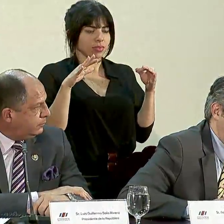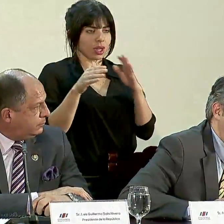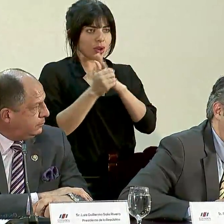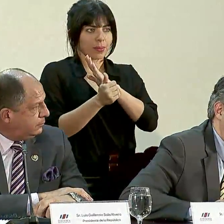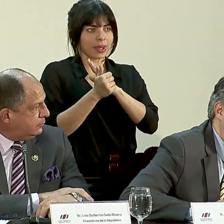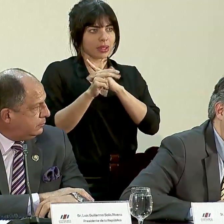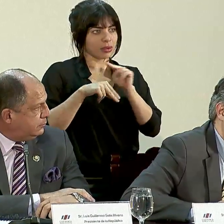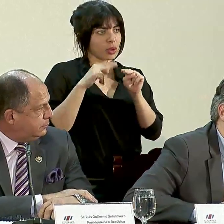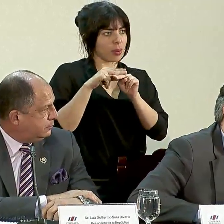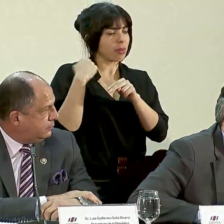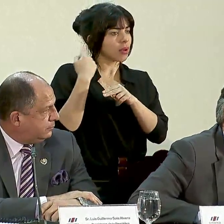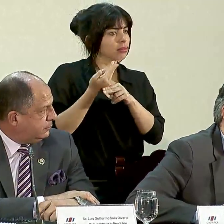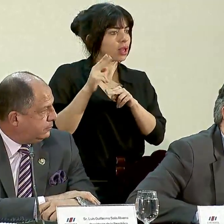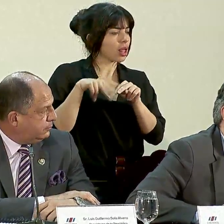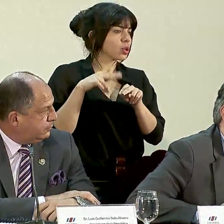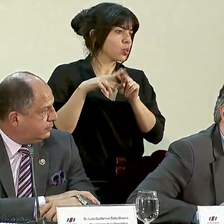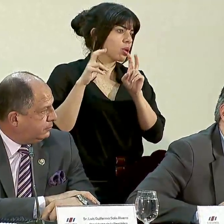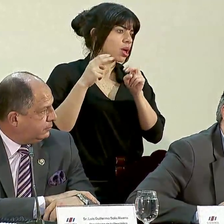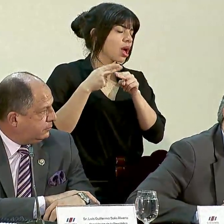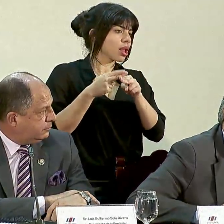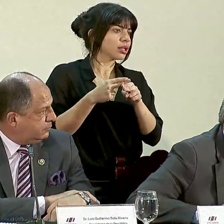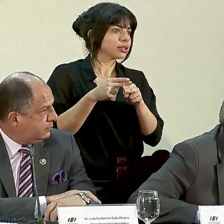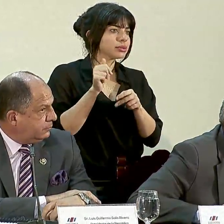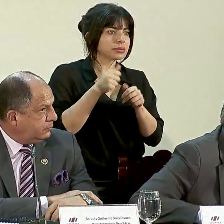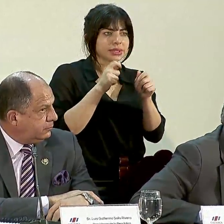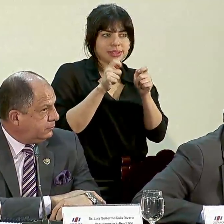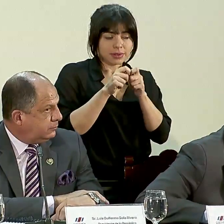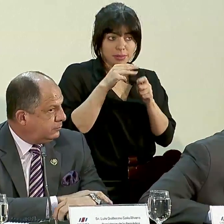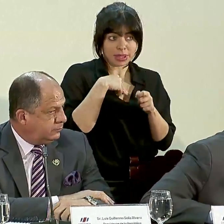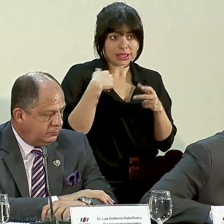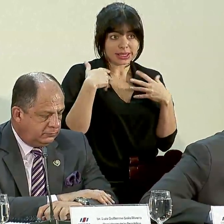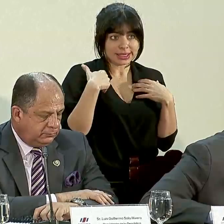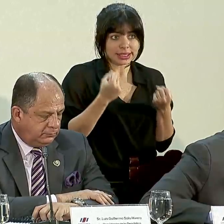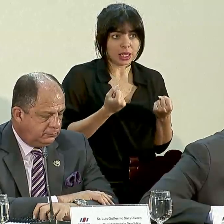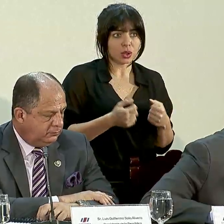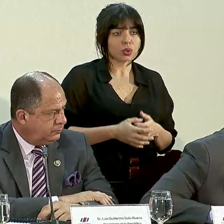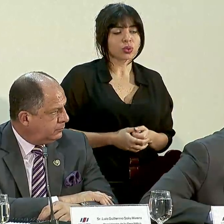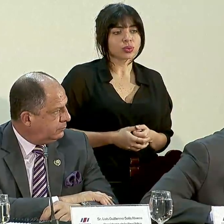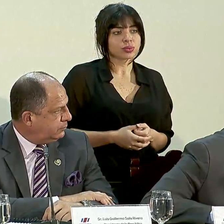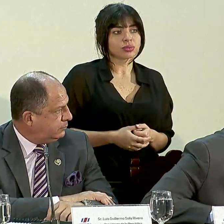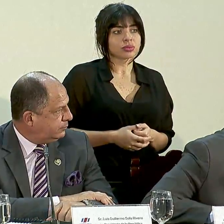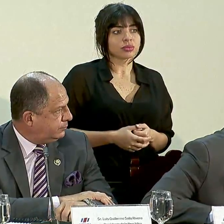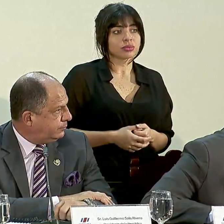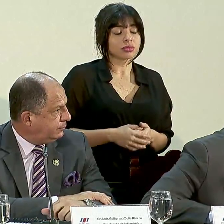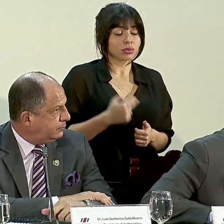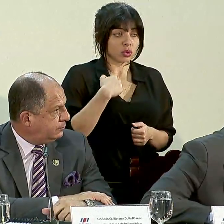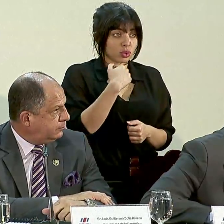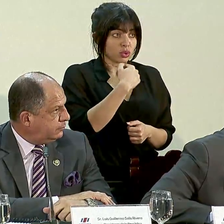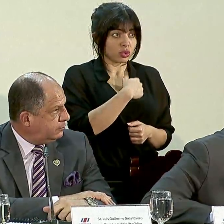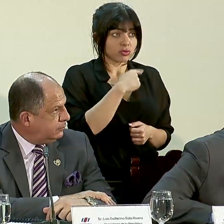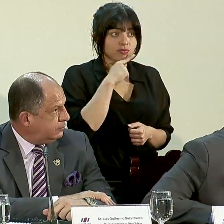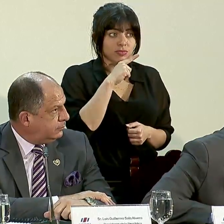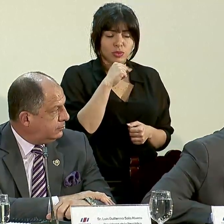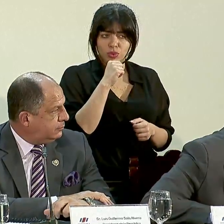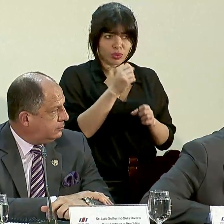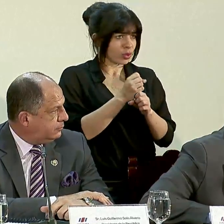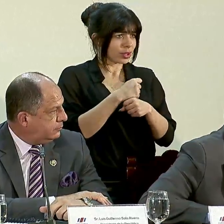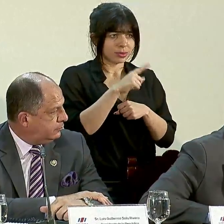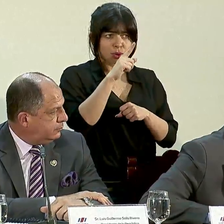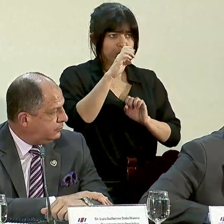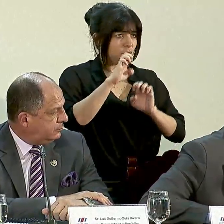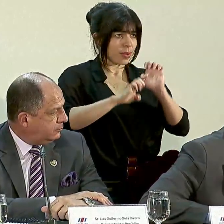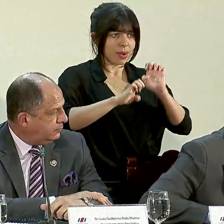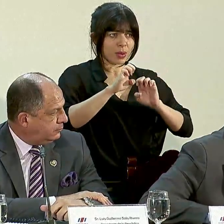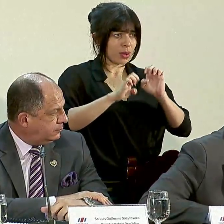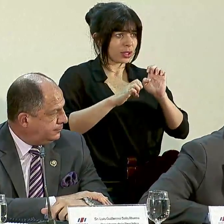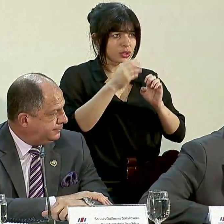competencias usuales o naturales, vamos a decirlo así, propias del Ministerio de Salud. Nosotros no hacemos una valoración